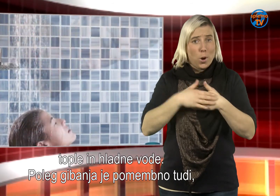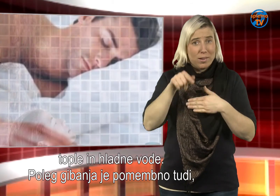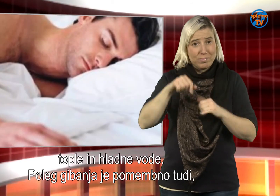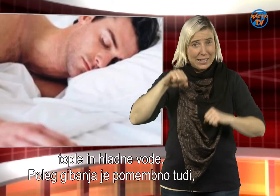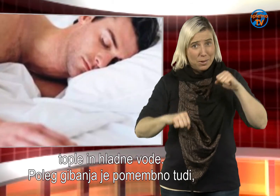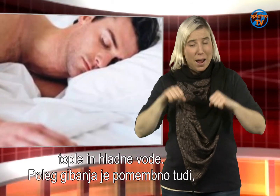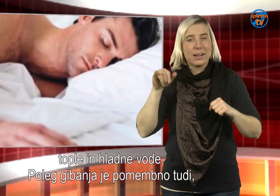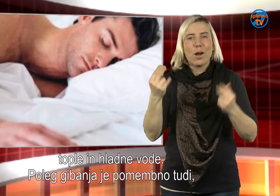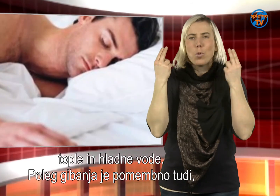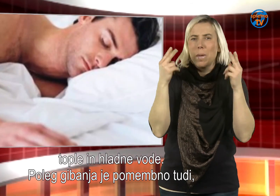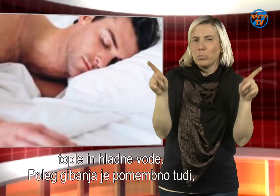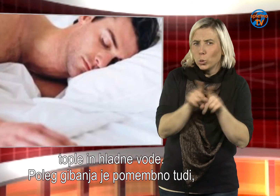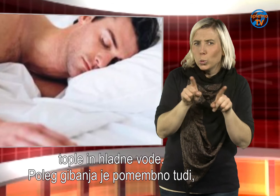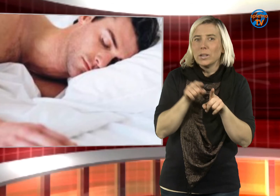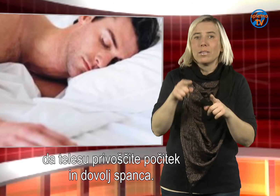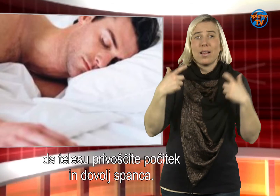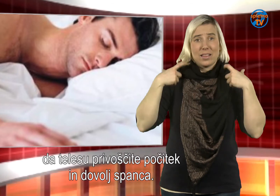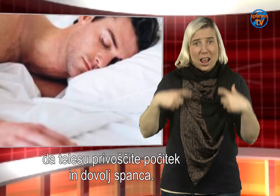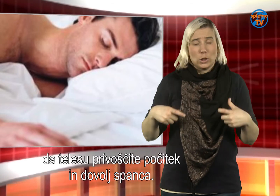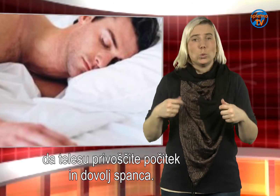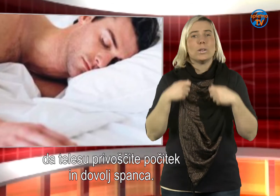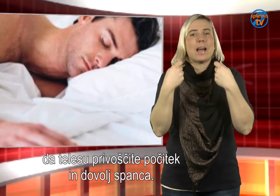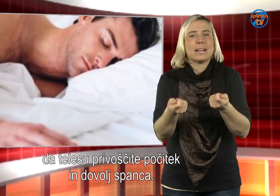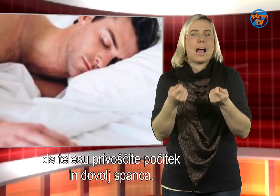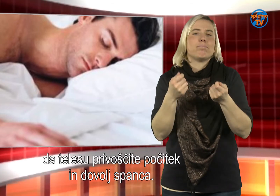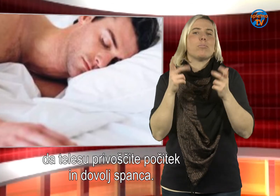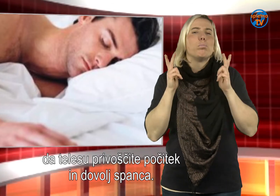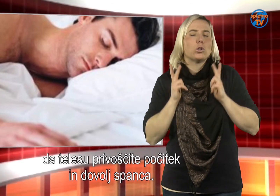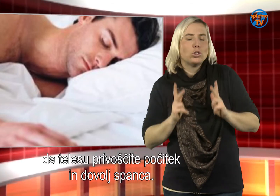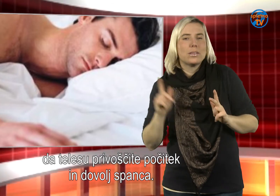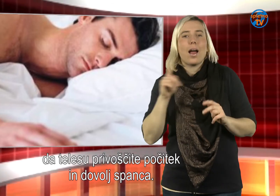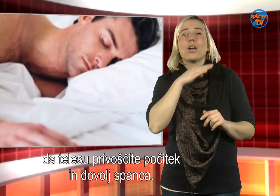je pomembno tudi, da telesu privoščite počitek in dovolj spanca.